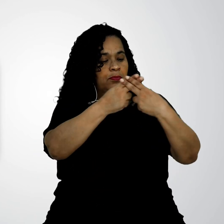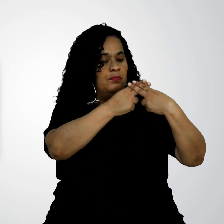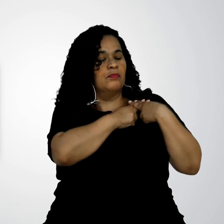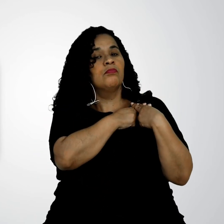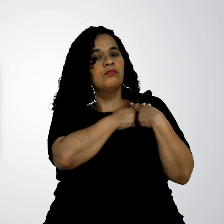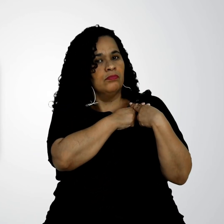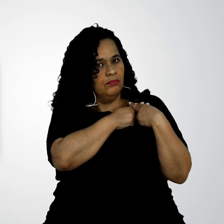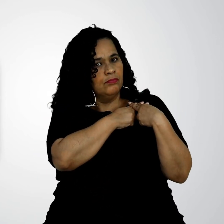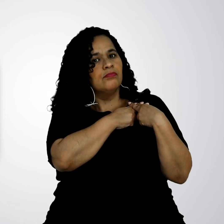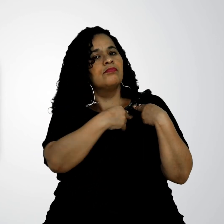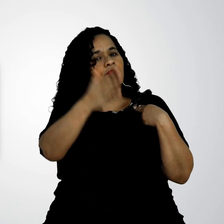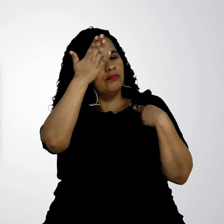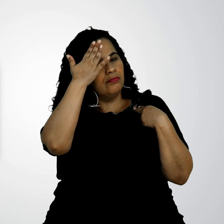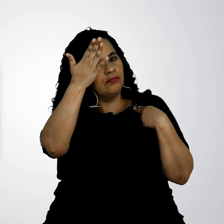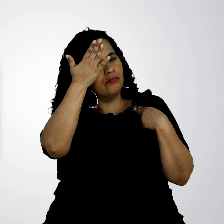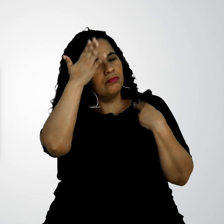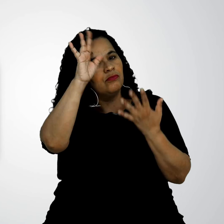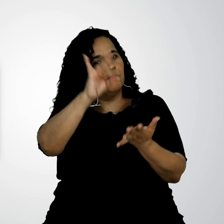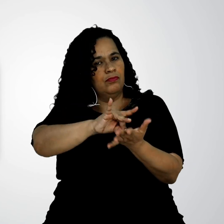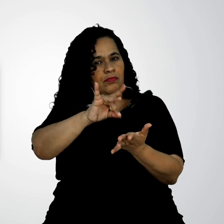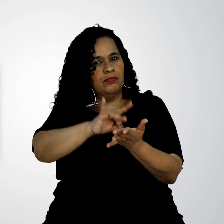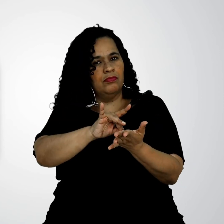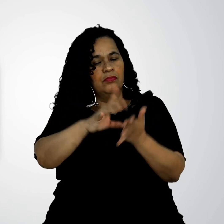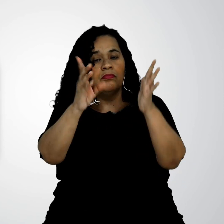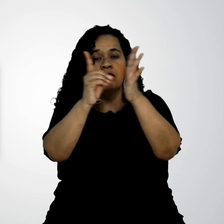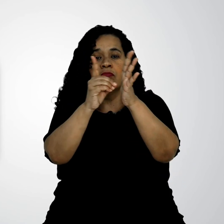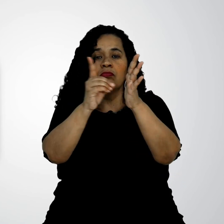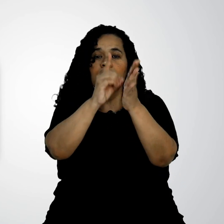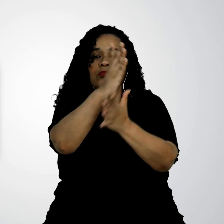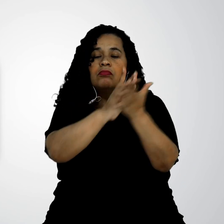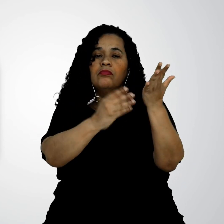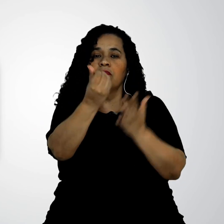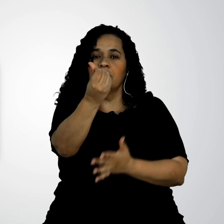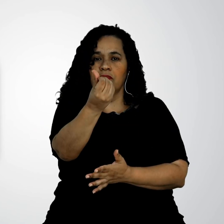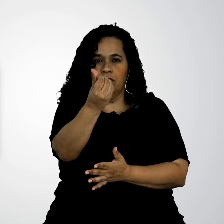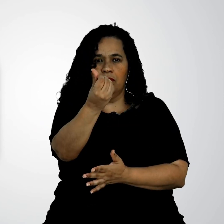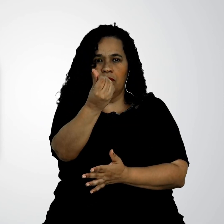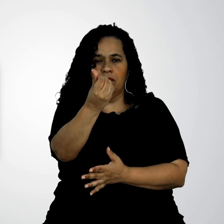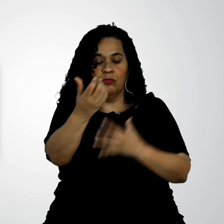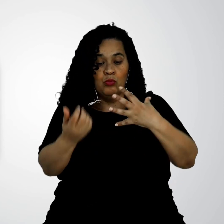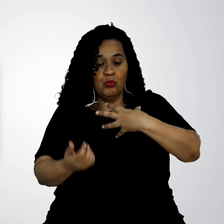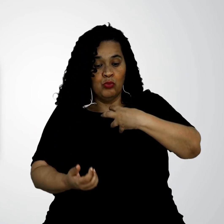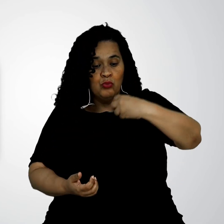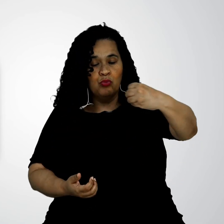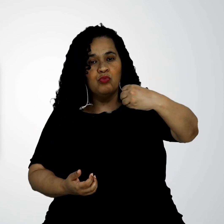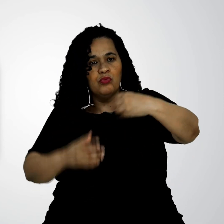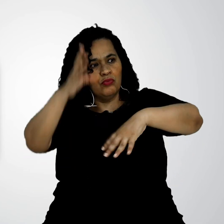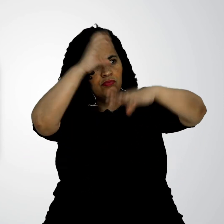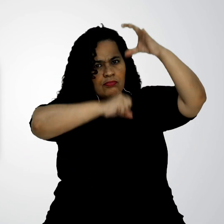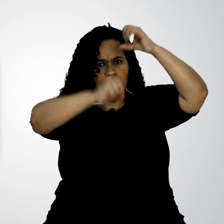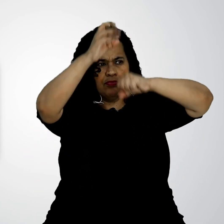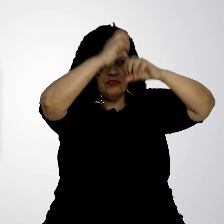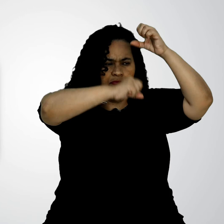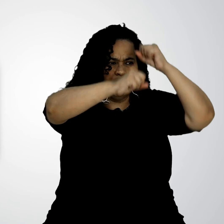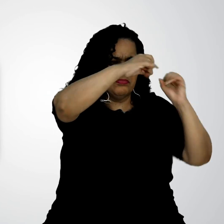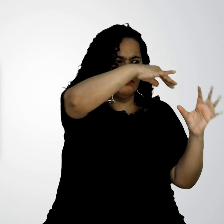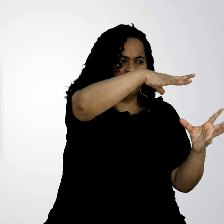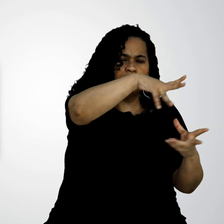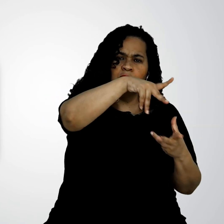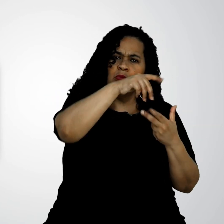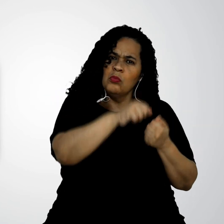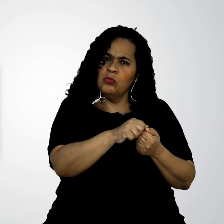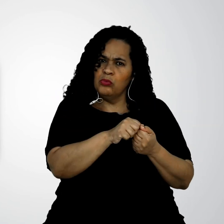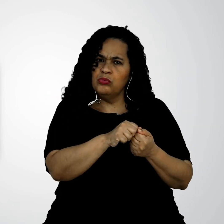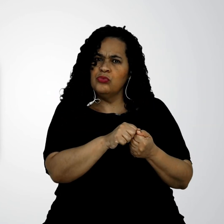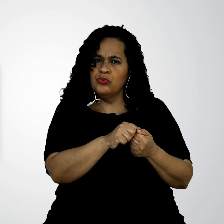exercermos. Inclusive aí no texto de Deuteronômio 6, o que os nossos filhos vão aprender do lado de fora não é bom, não é educativo,